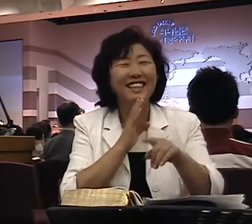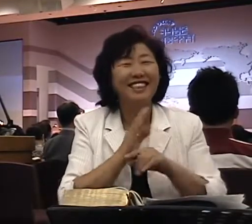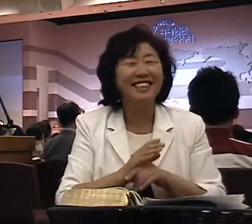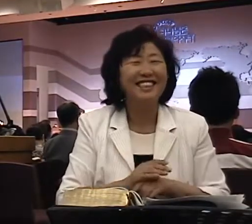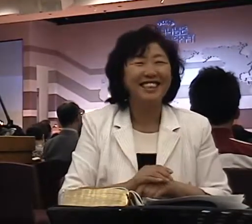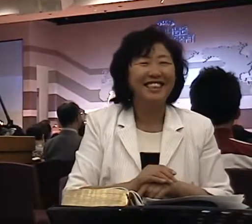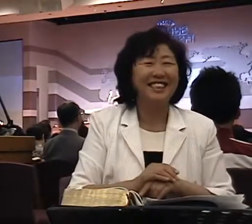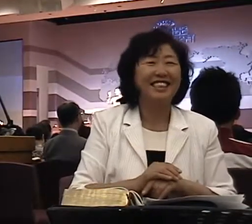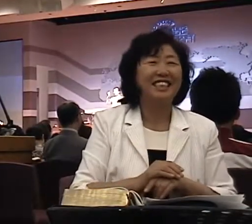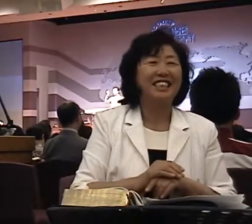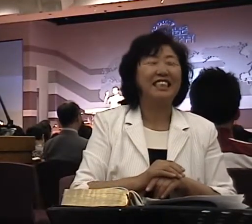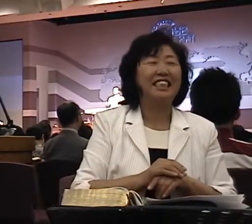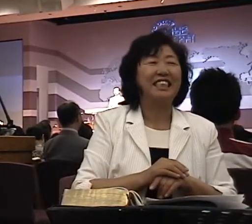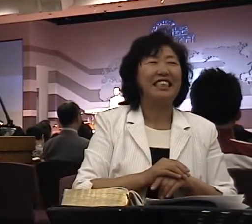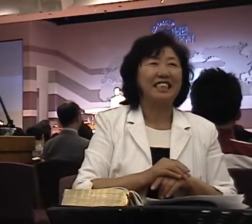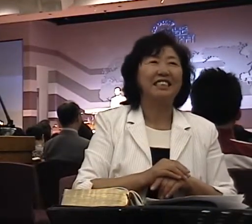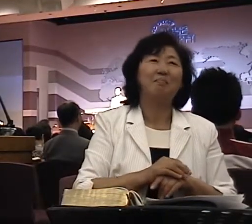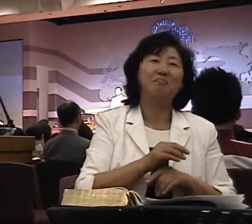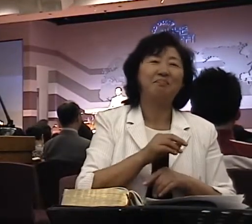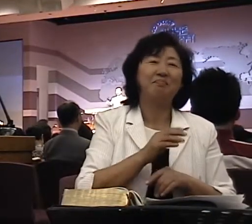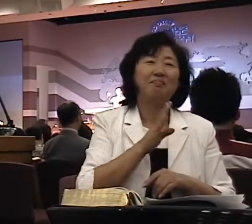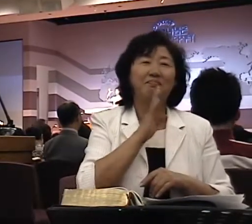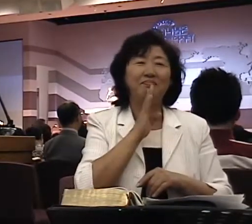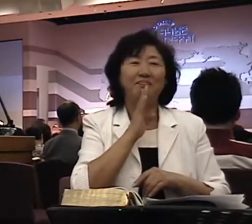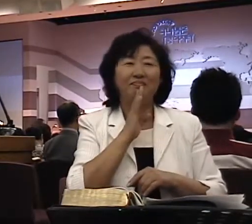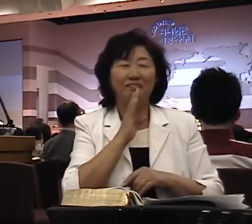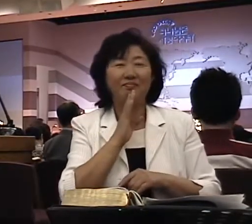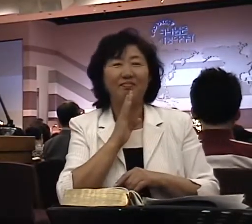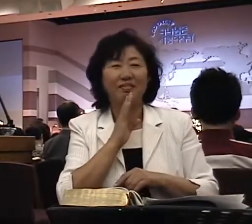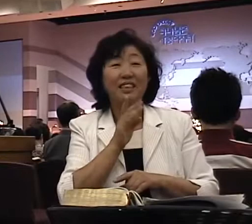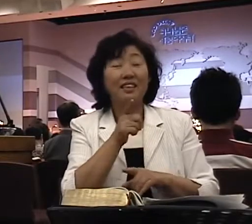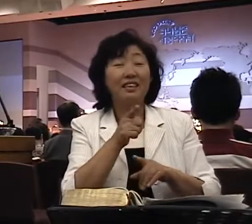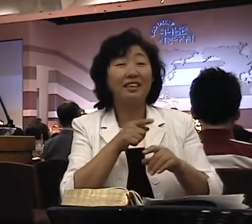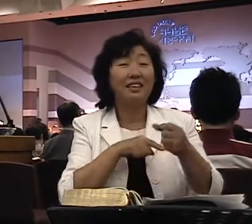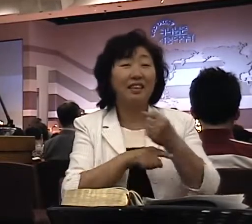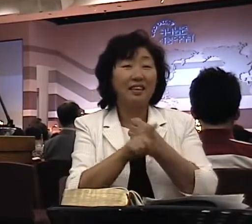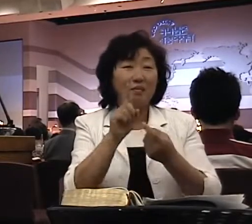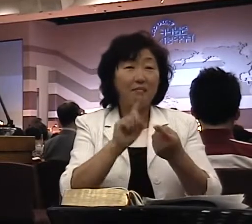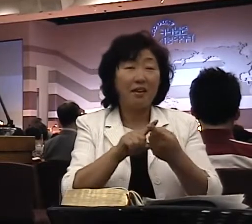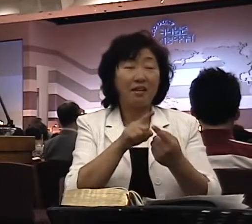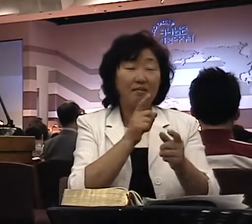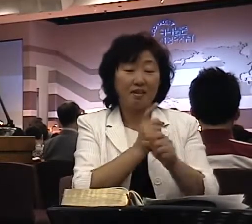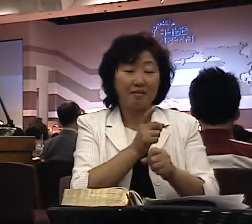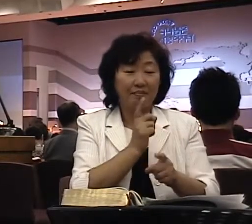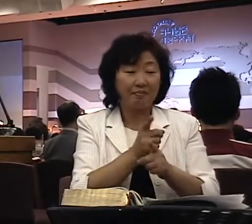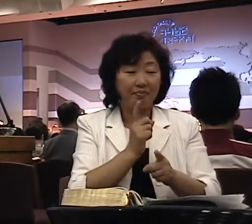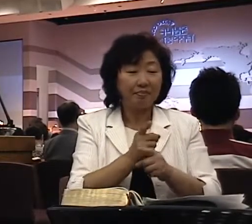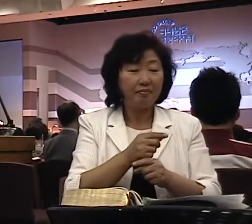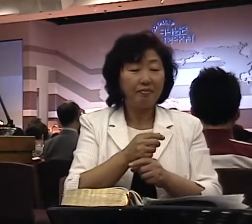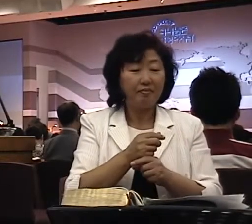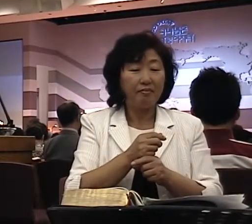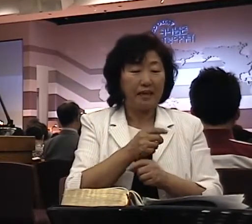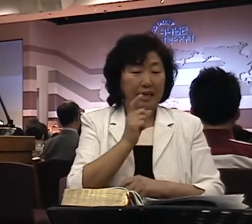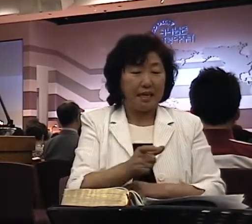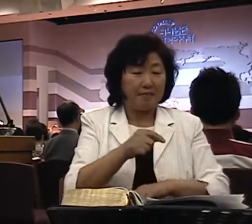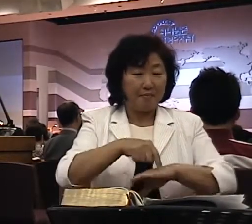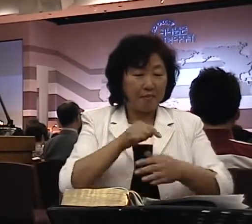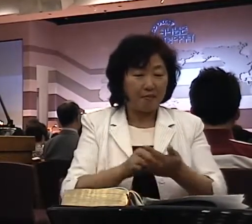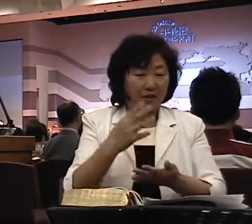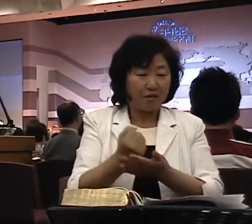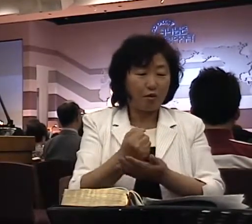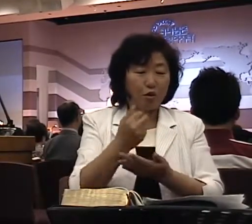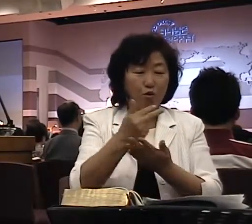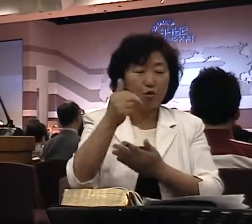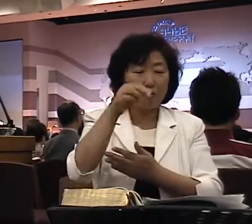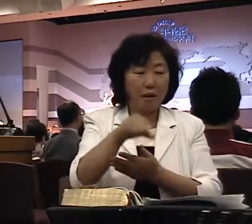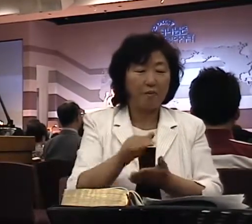하나님이 원하시는 거룩한 순결을 위하여 정말 강력한 영성을 가지고 강력한 마음을 가지고 주님 앞에